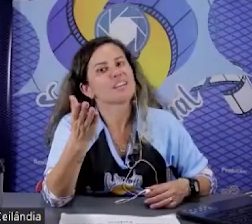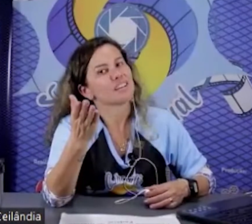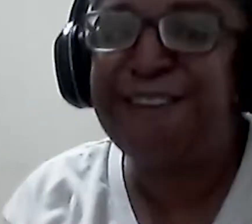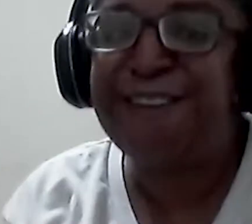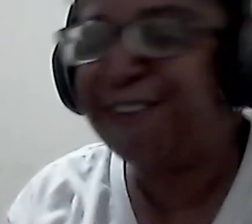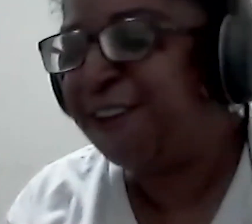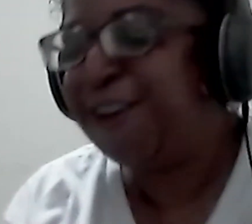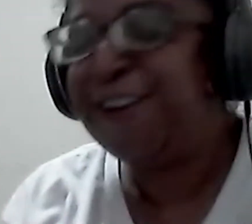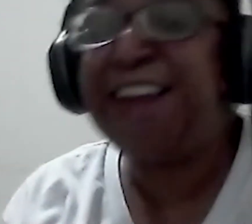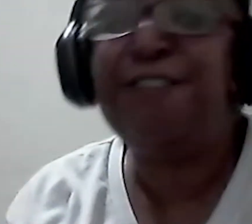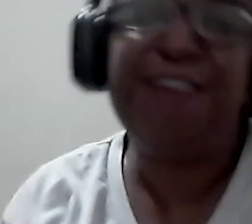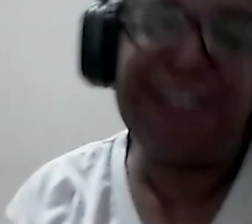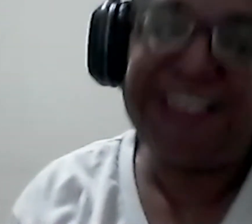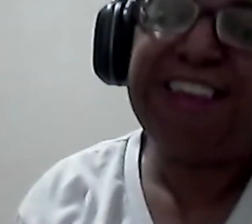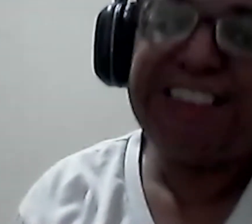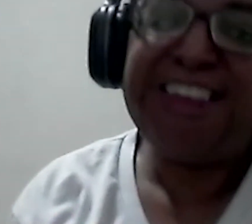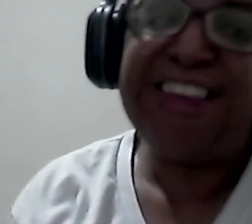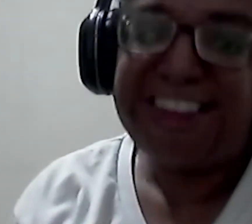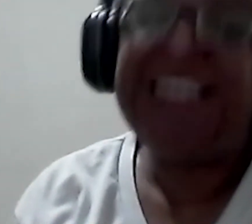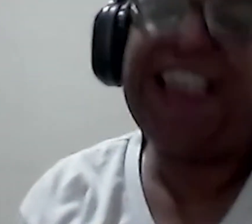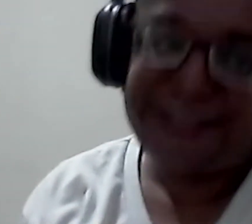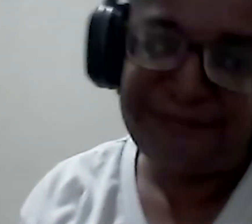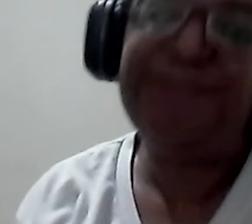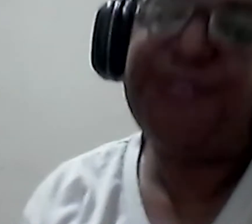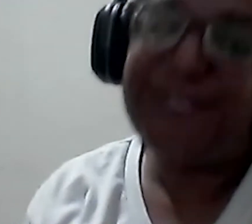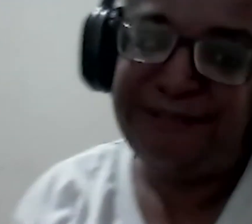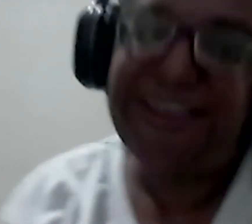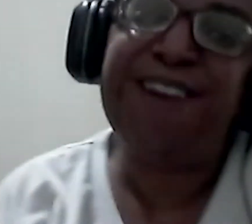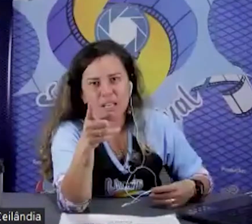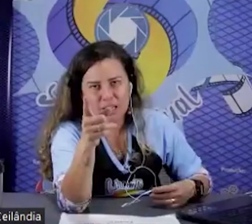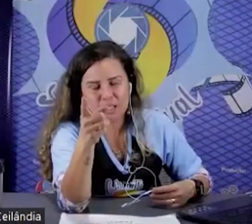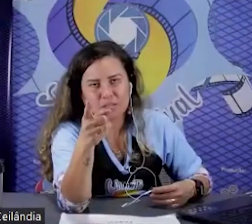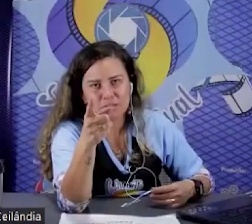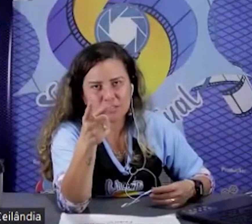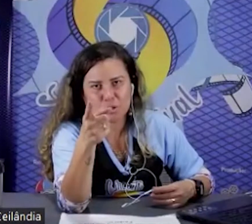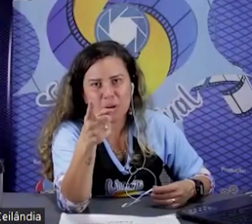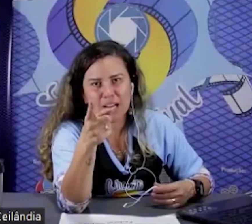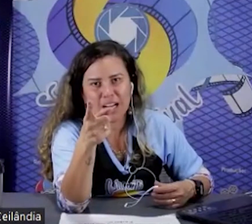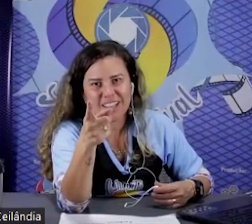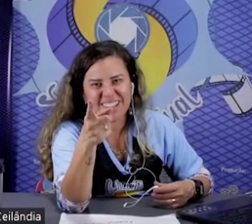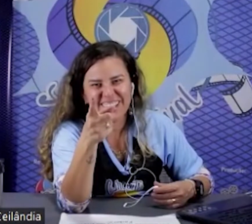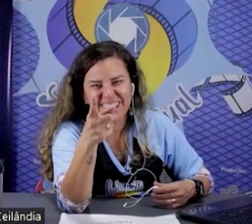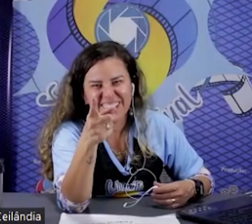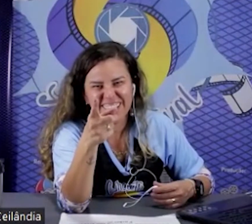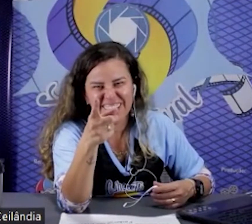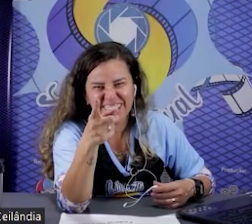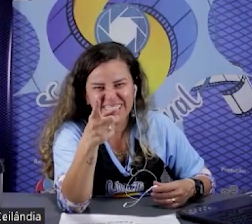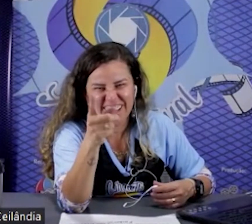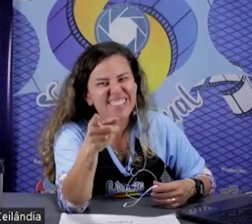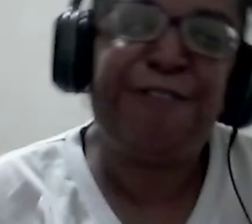Entendeu? E detalhe que o Hugo é mineiro, né? Justamente. Os sinais são de BH. Totalmente diferente. Ainda tem